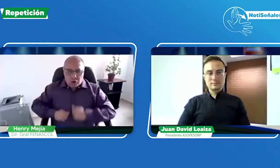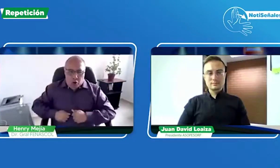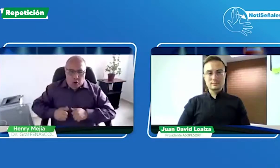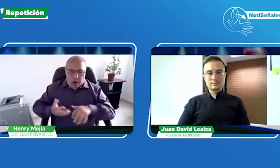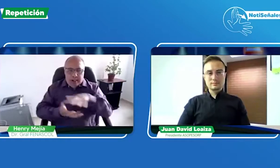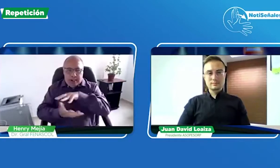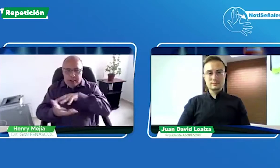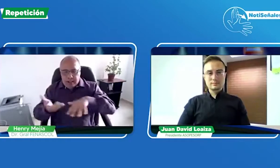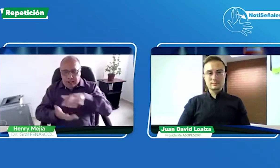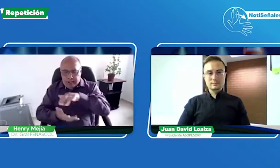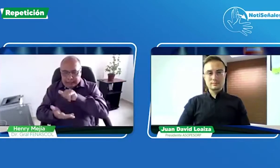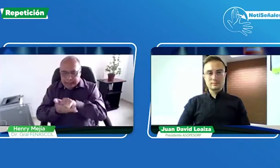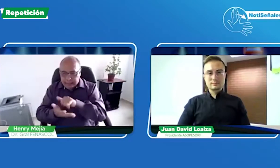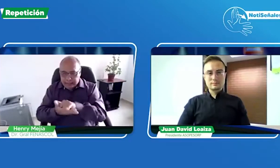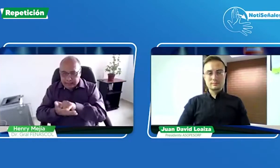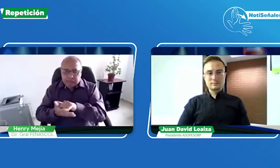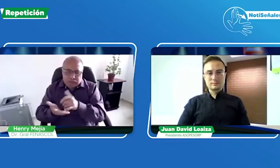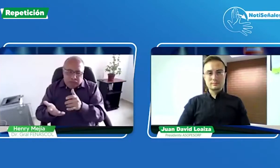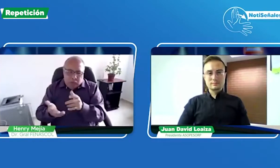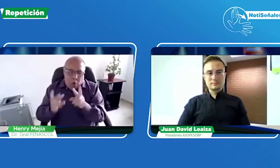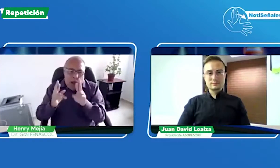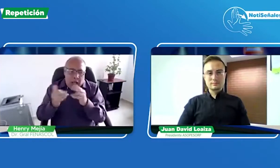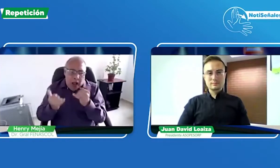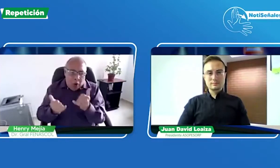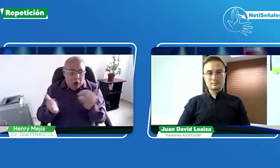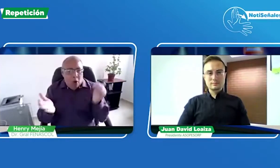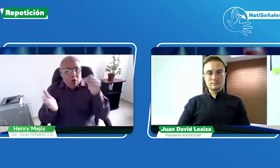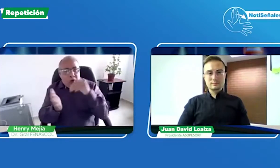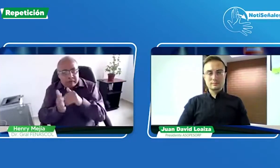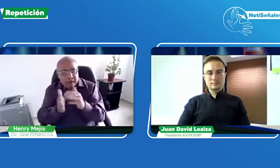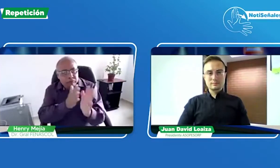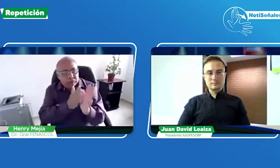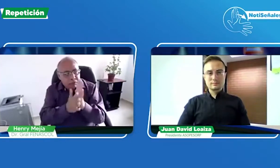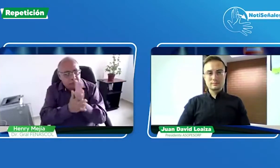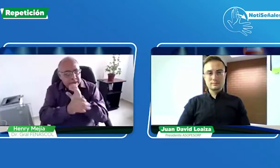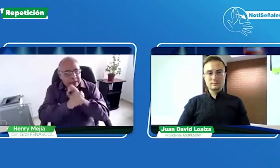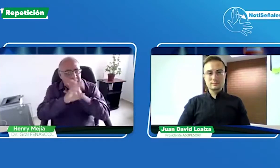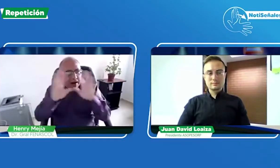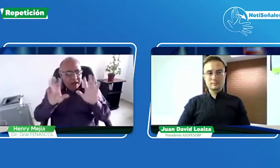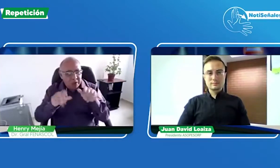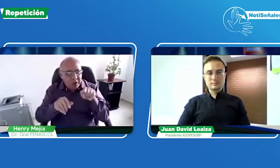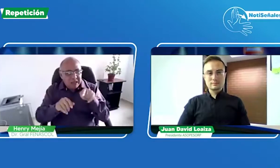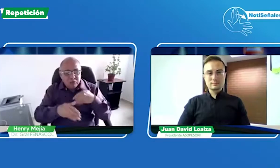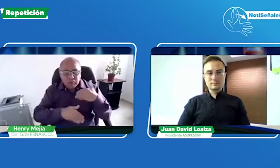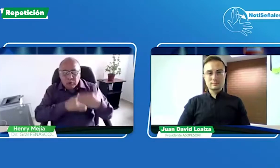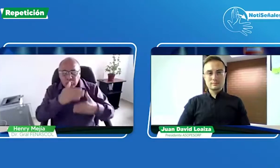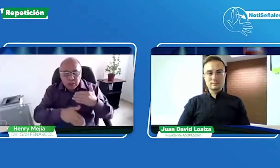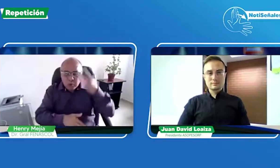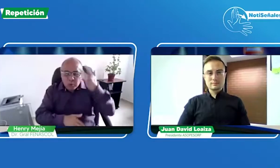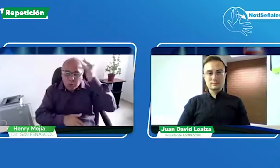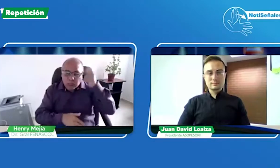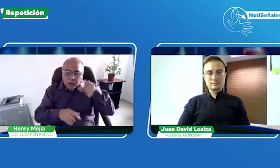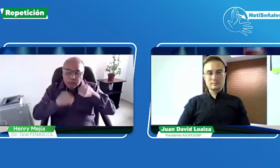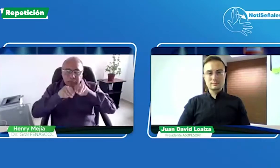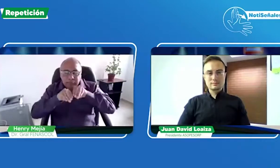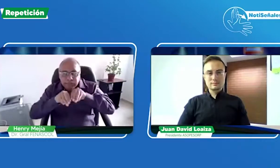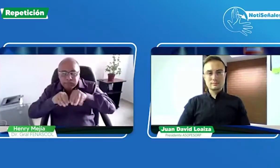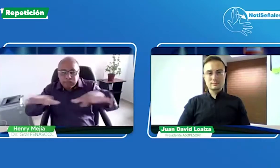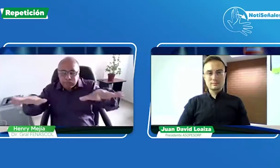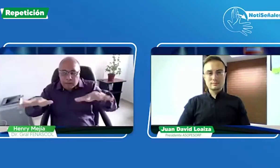confundir su rol también como formadores de la lengua de señas colombiana en diferentes espacios. Quisiera que